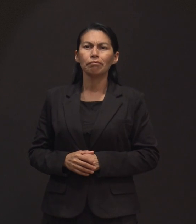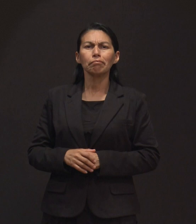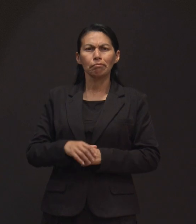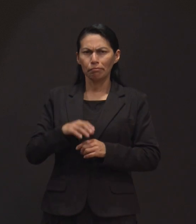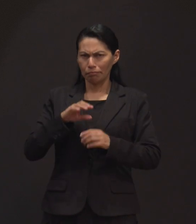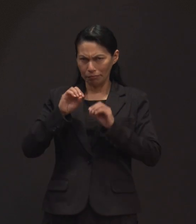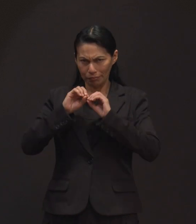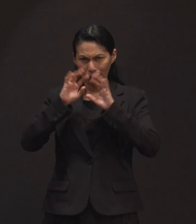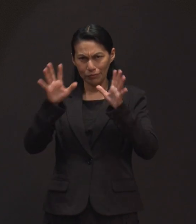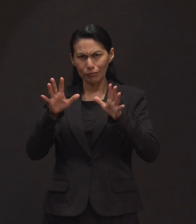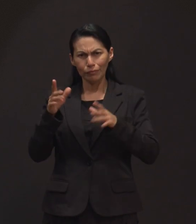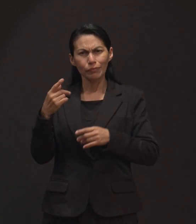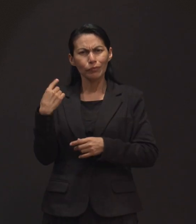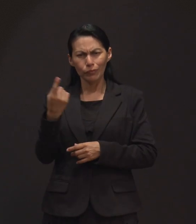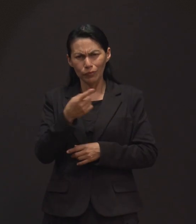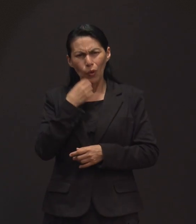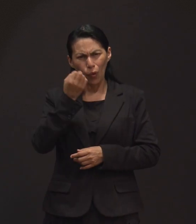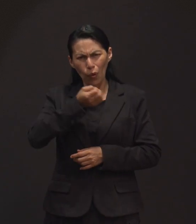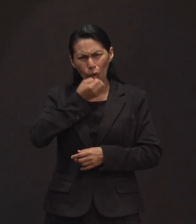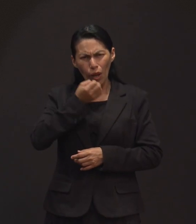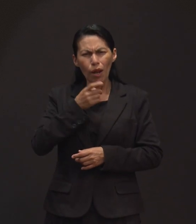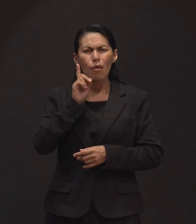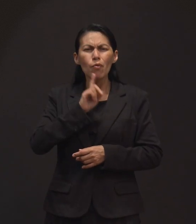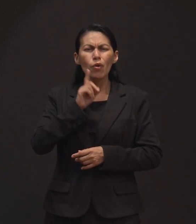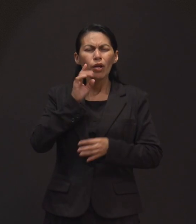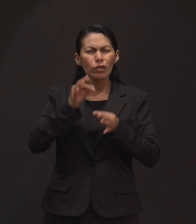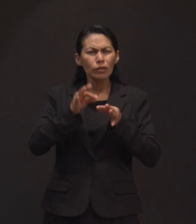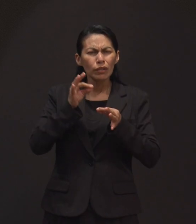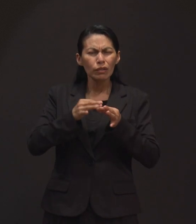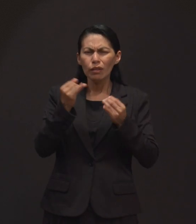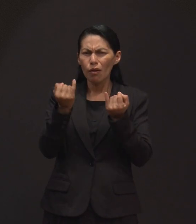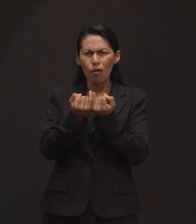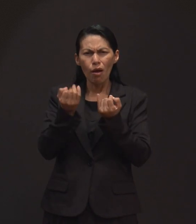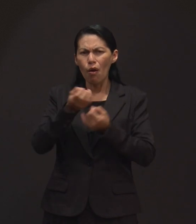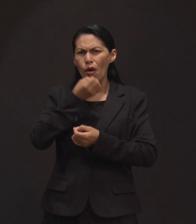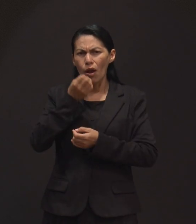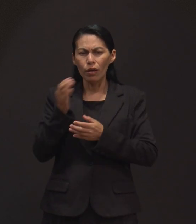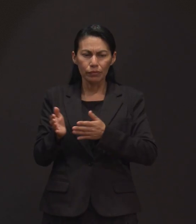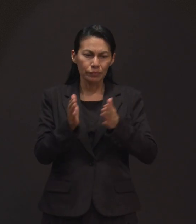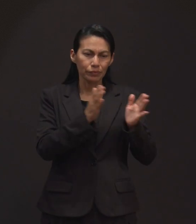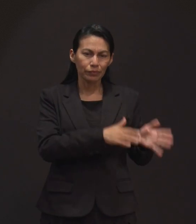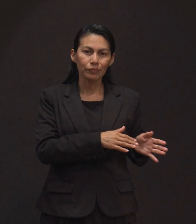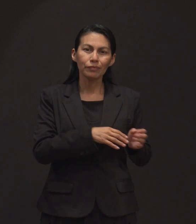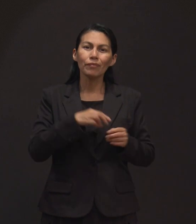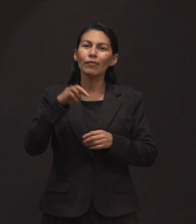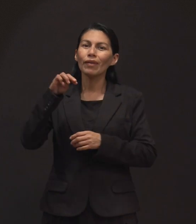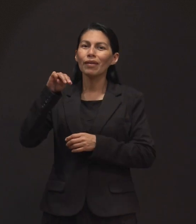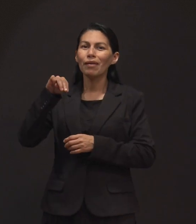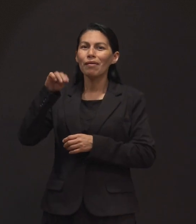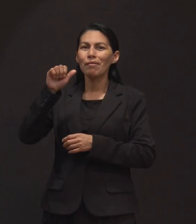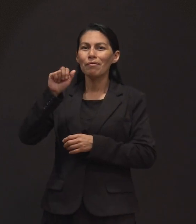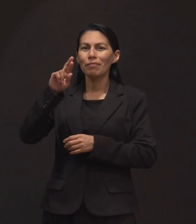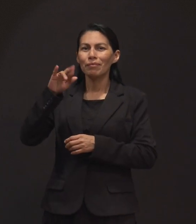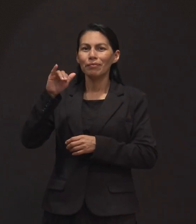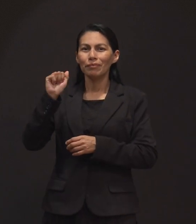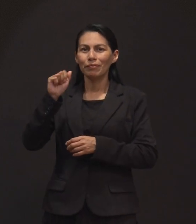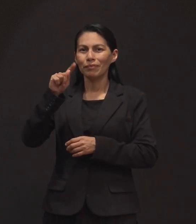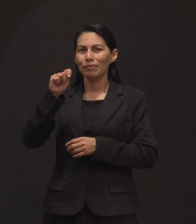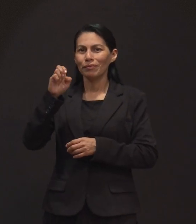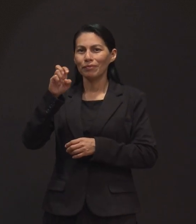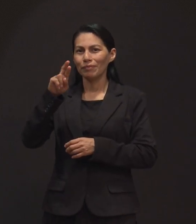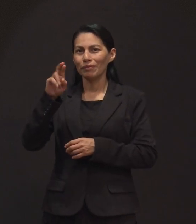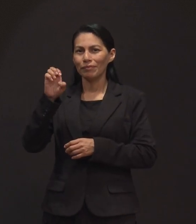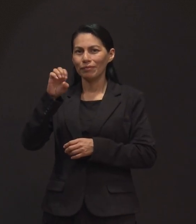estar orando y las guerreras van a estar orando por ti también. No te vamos a dejar. María Teresa Hernández, buenas